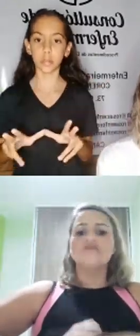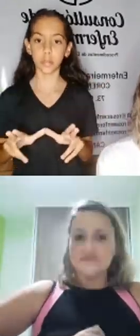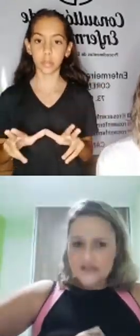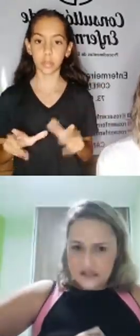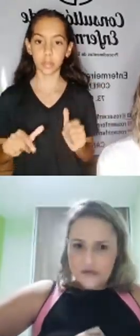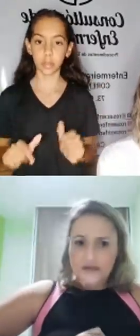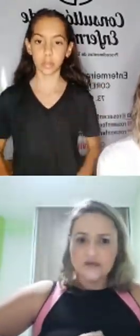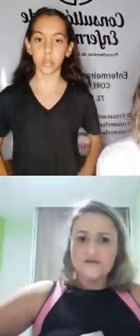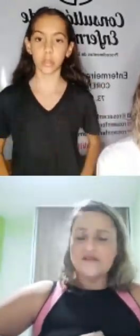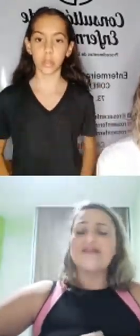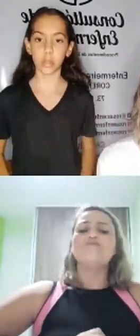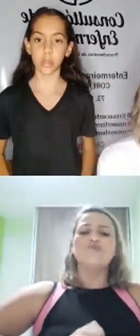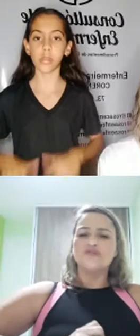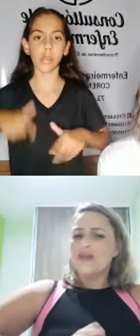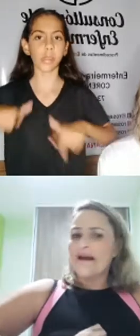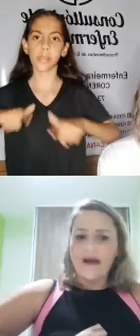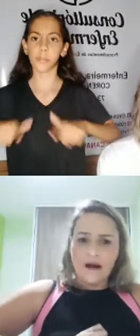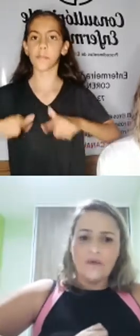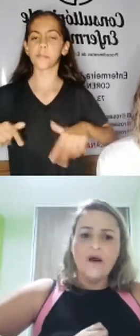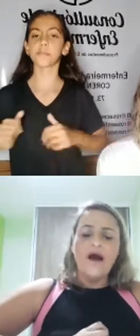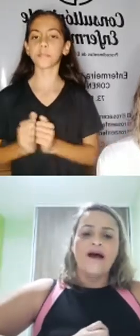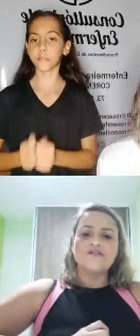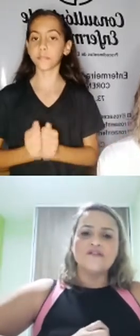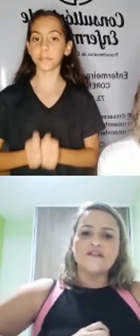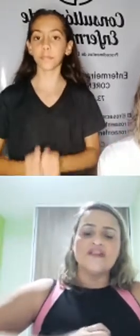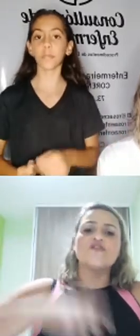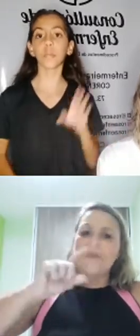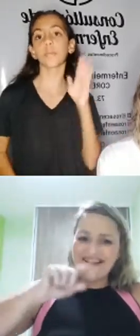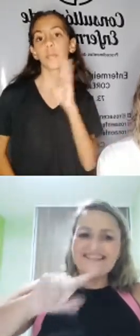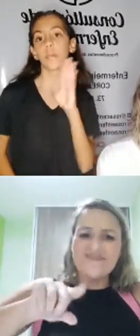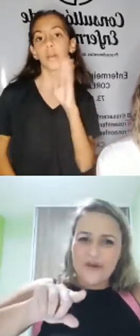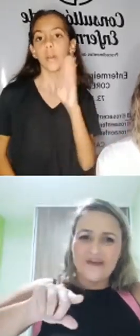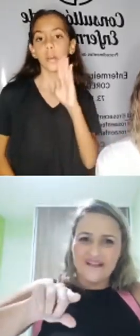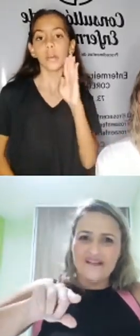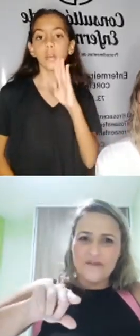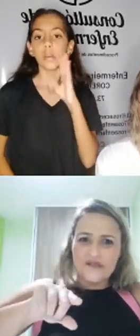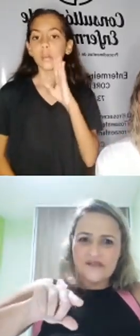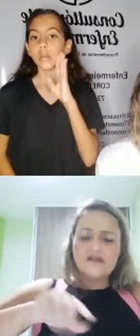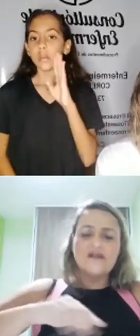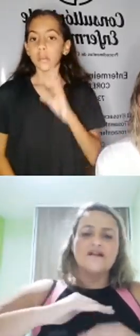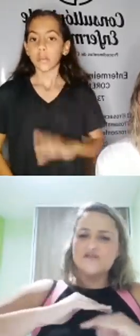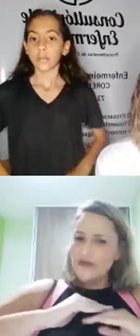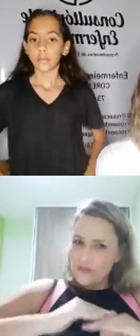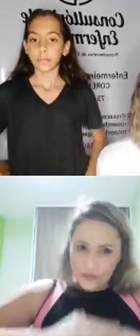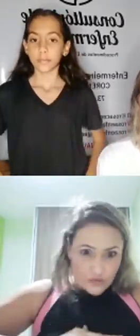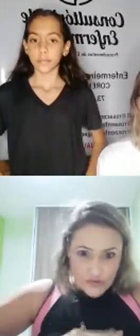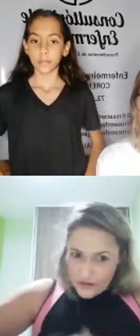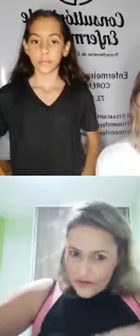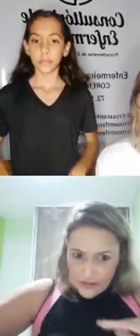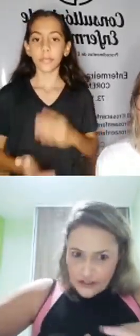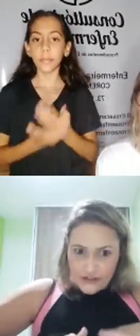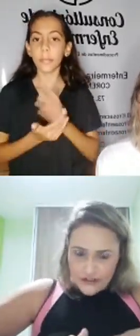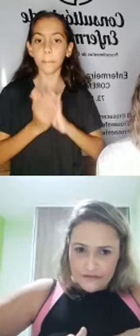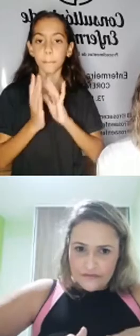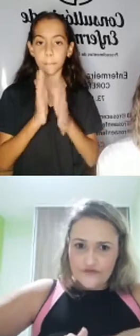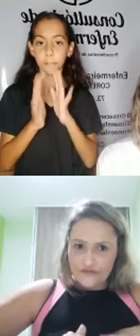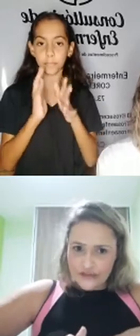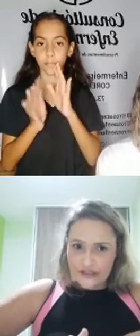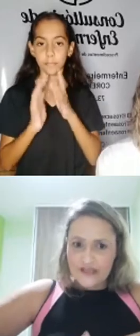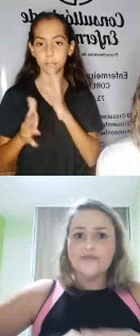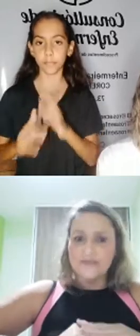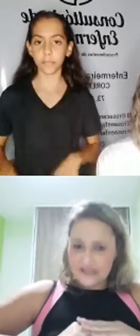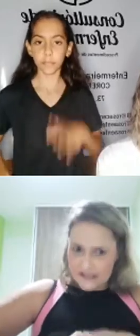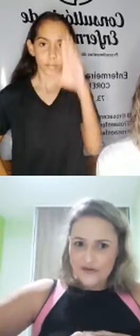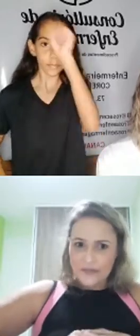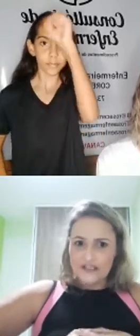trabalho de vocês com a inclusão é muito legal. Acho fantástico. Eu ainda vou aprender Libras. Isso é um dos meus objetivos de vida.